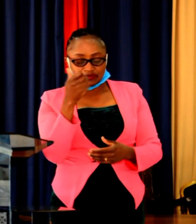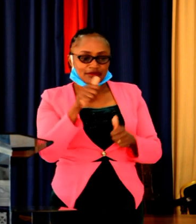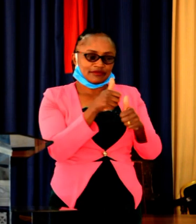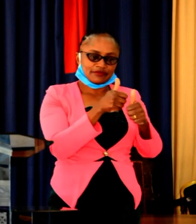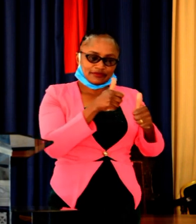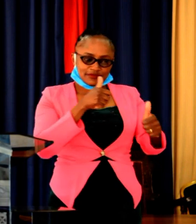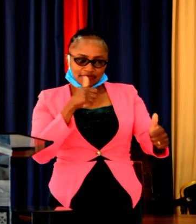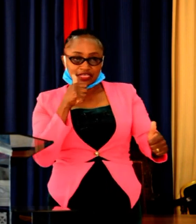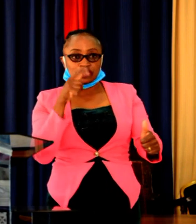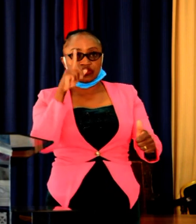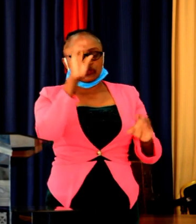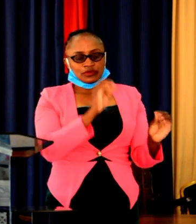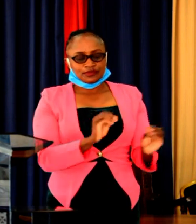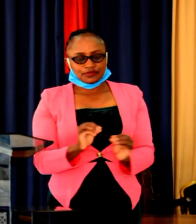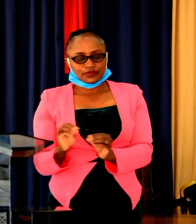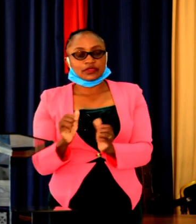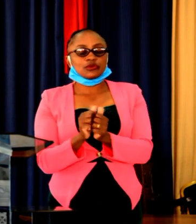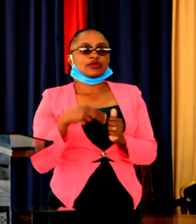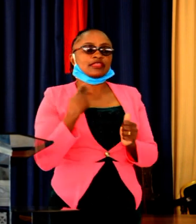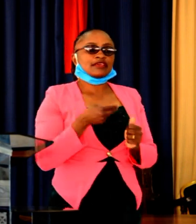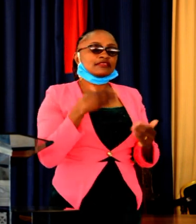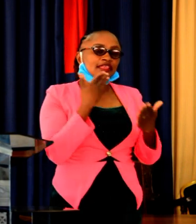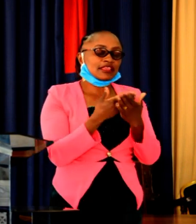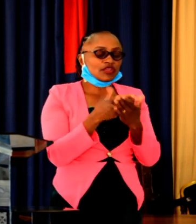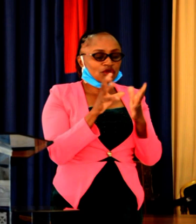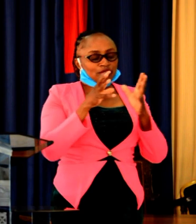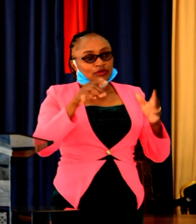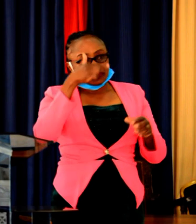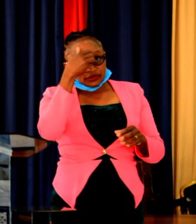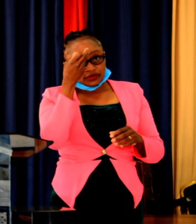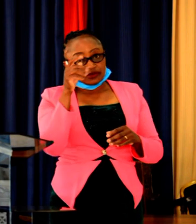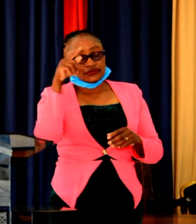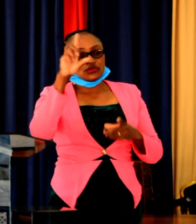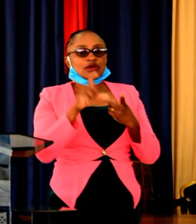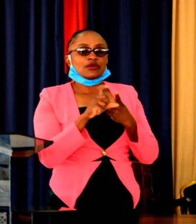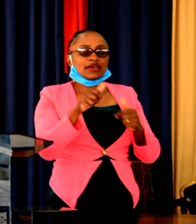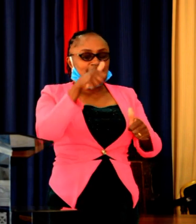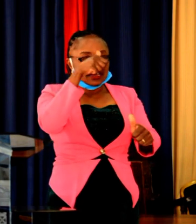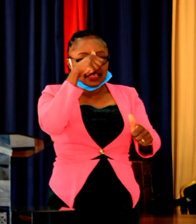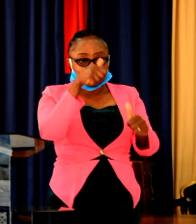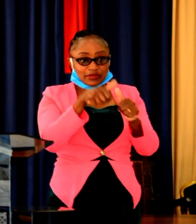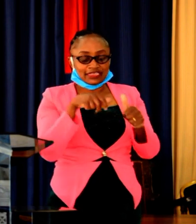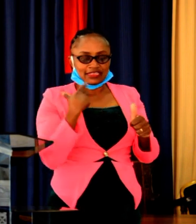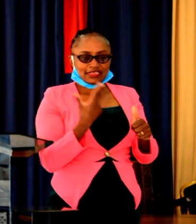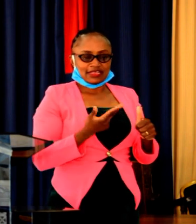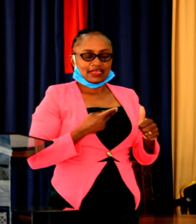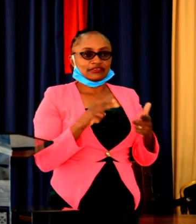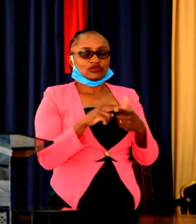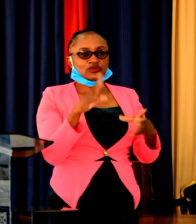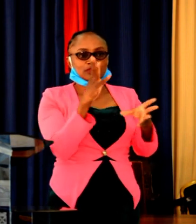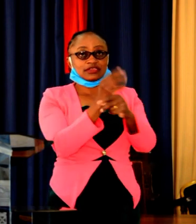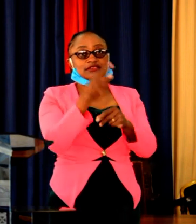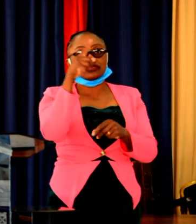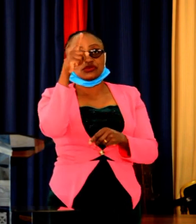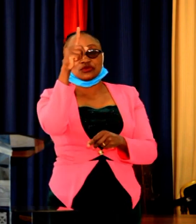umetuleta. Na hasa kwa ajili ya neno lako, kwamba umetukumbusha tukutumainie. So help us to trust in you,